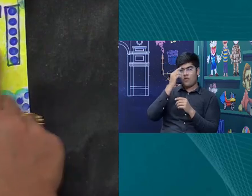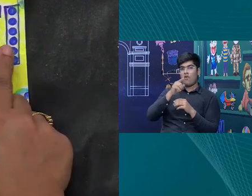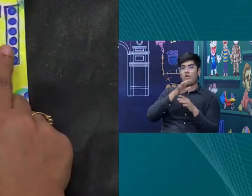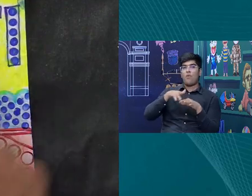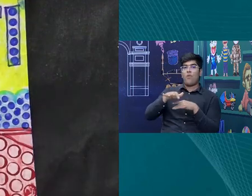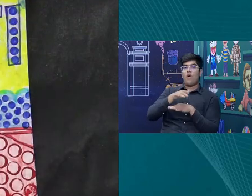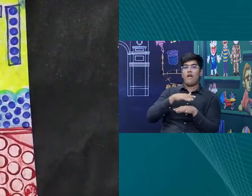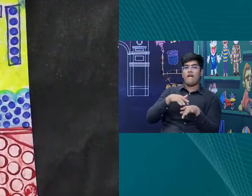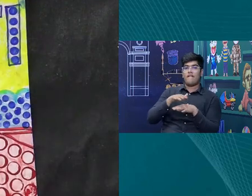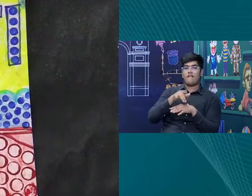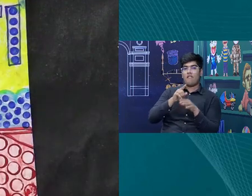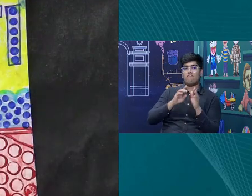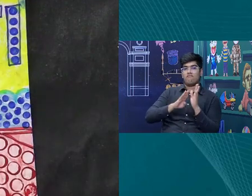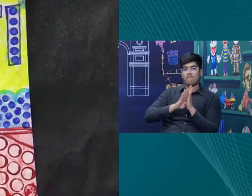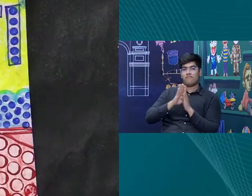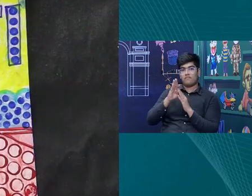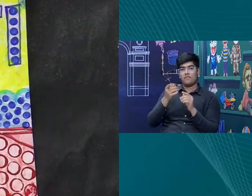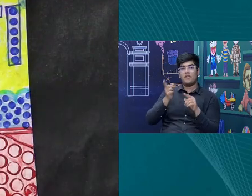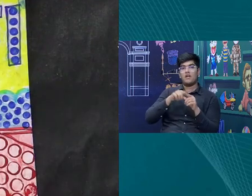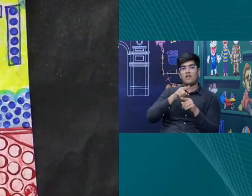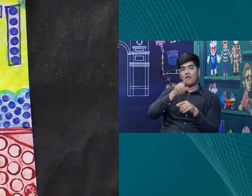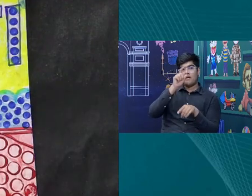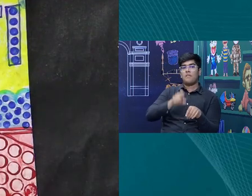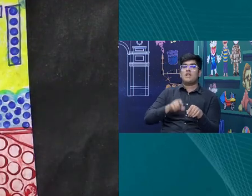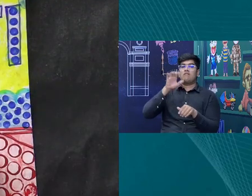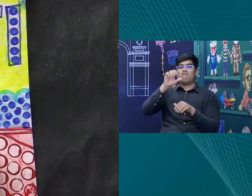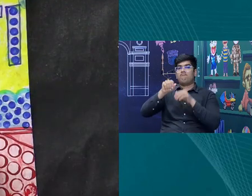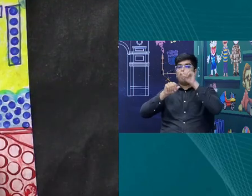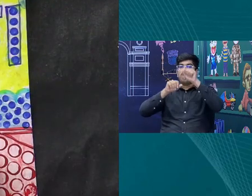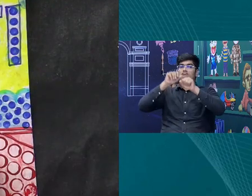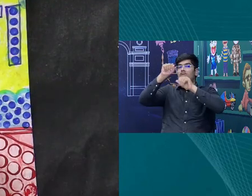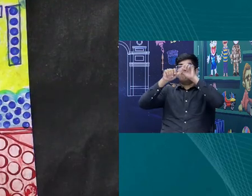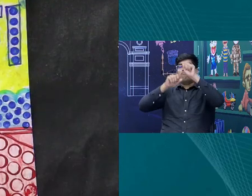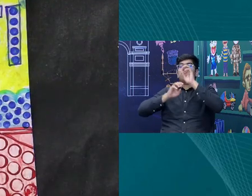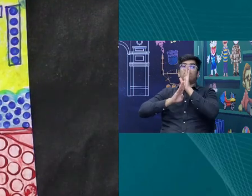और जो लोग हैं वो धीरे धीरे इस तरीके से तरक्की करते जा